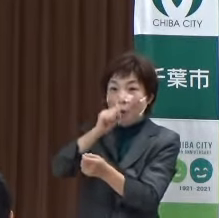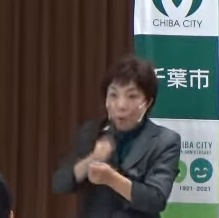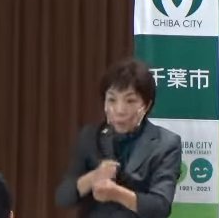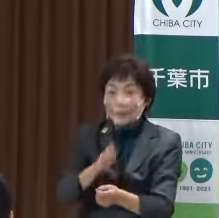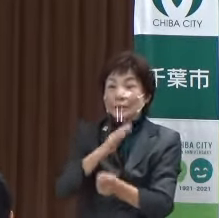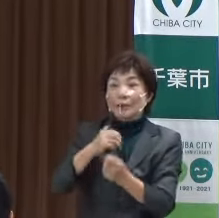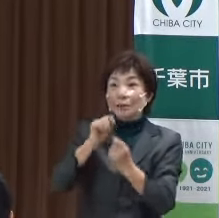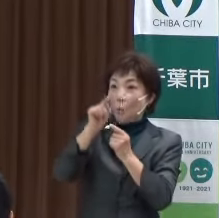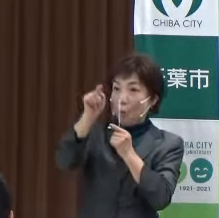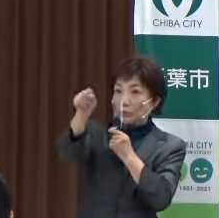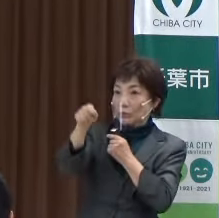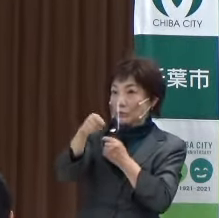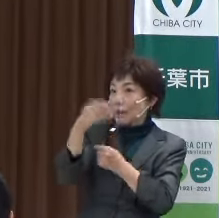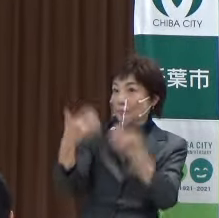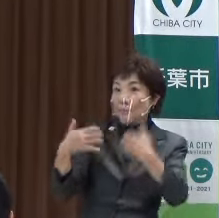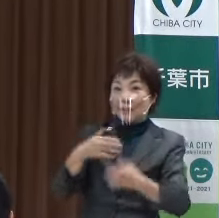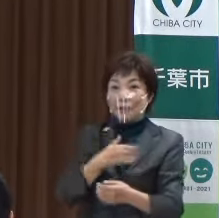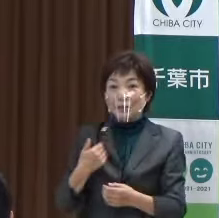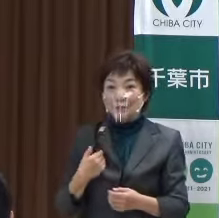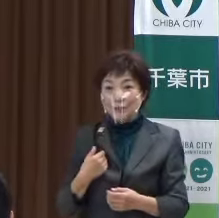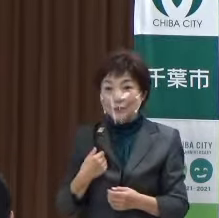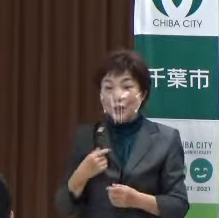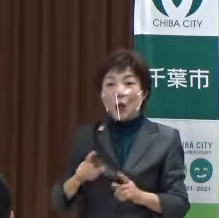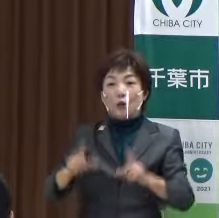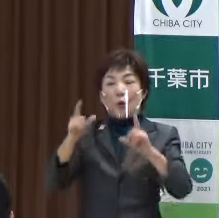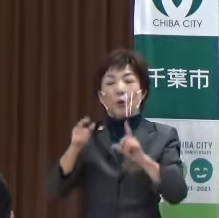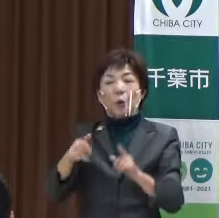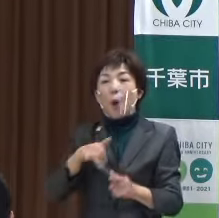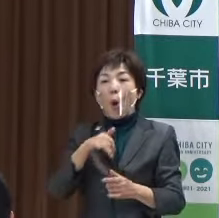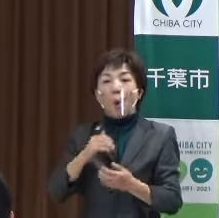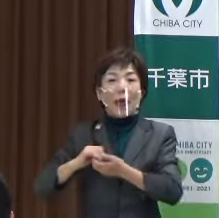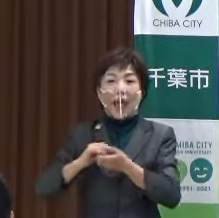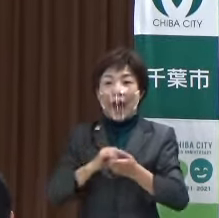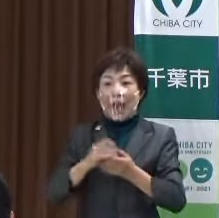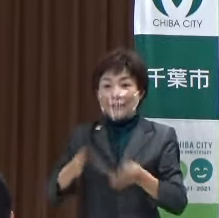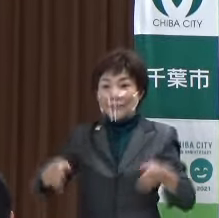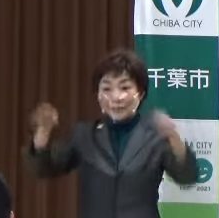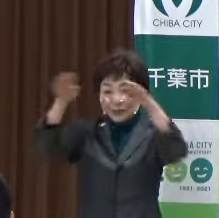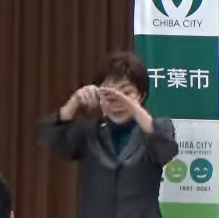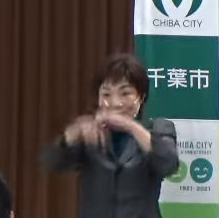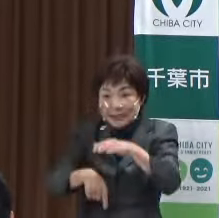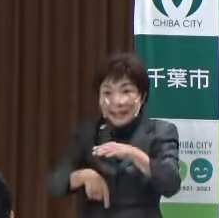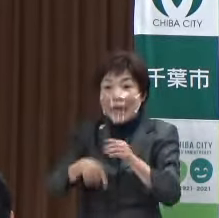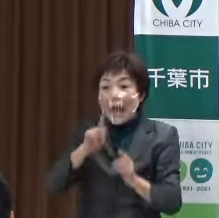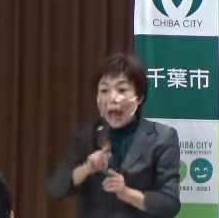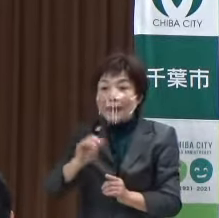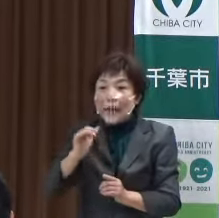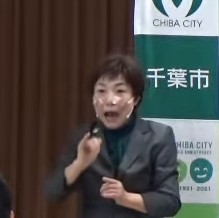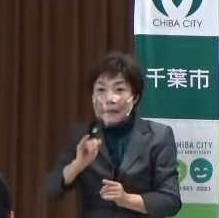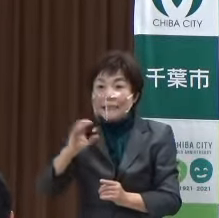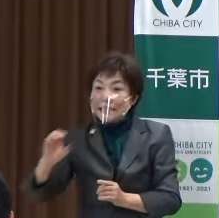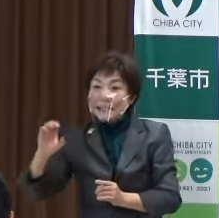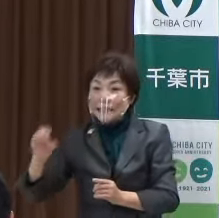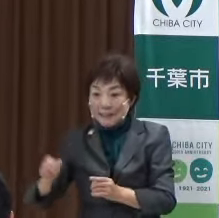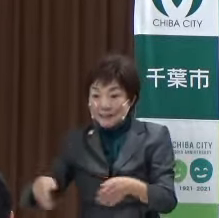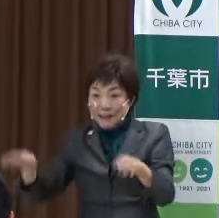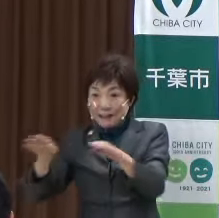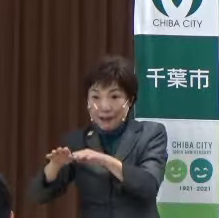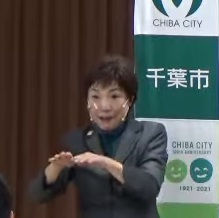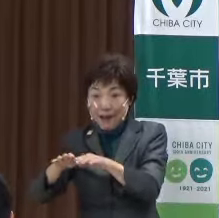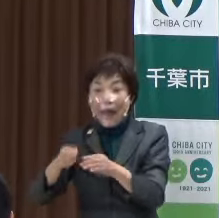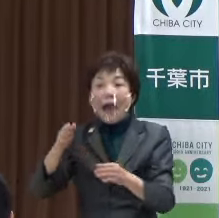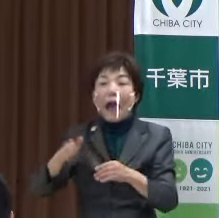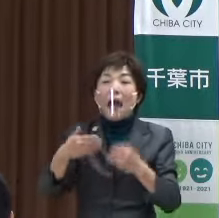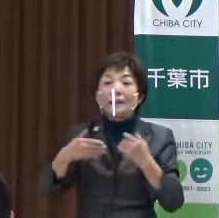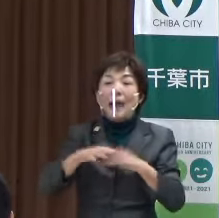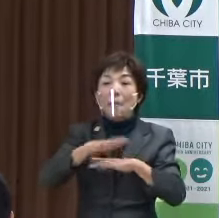コンテンツが楽しめるほか、市外から東京オペラシティビルにあるウォーターコミュニケーションセンターの ICC シアターや、秋葉原